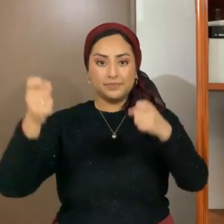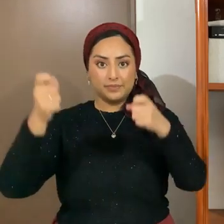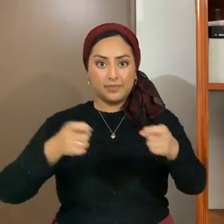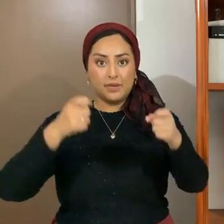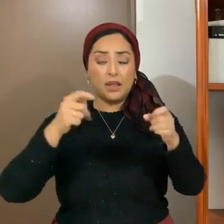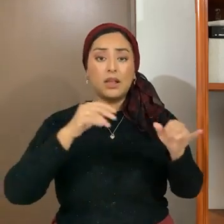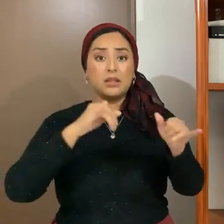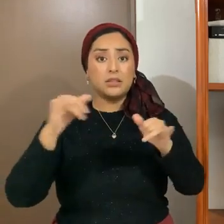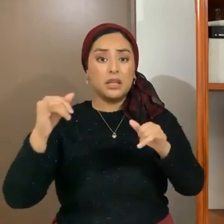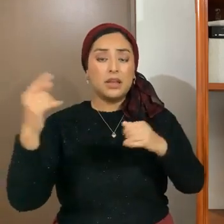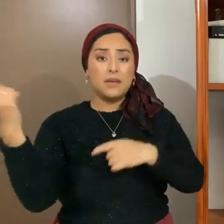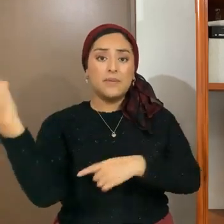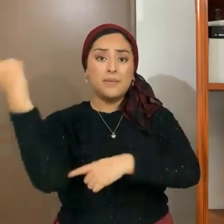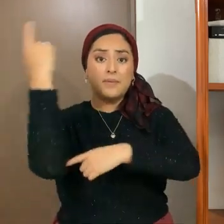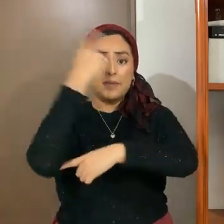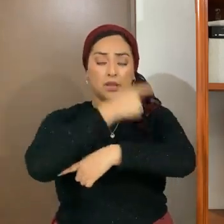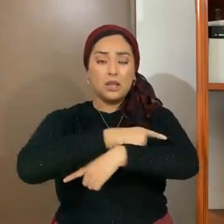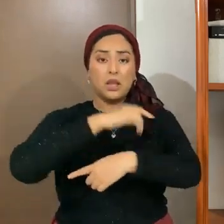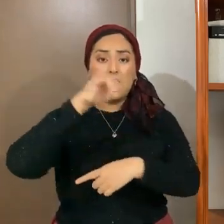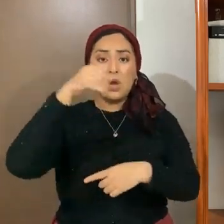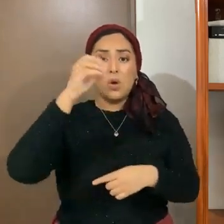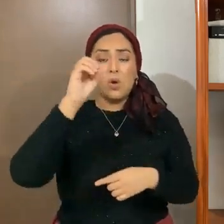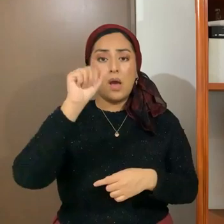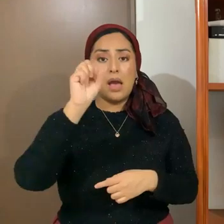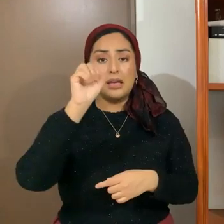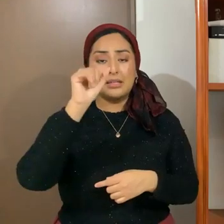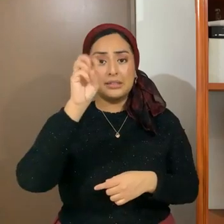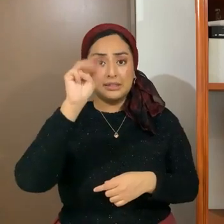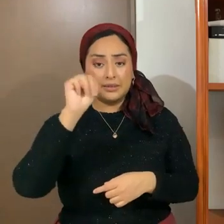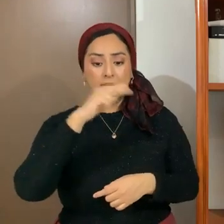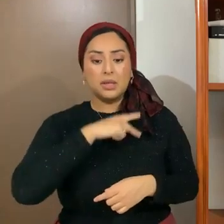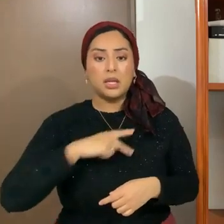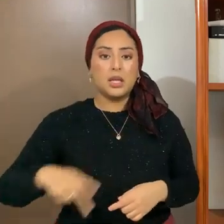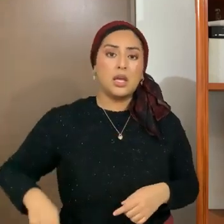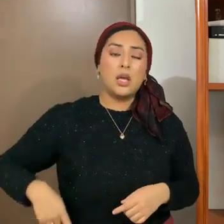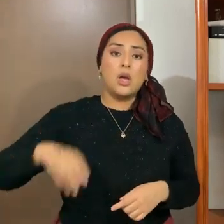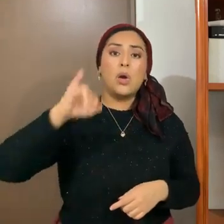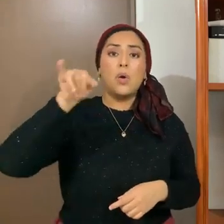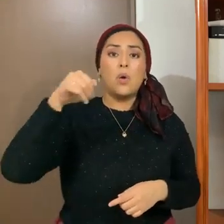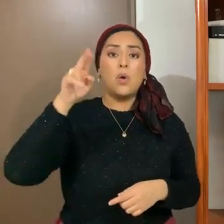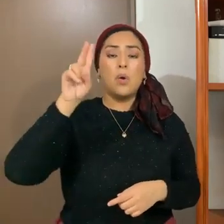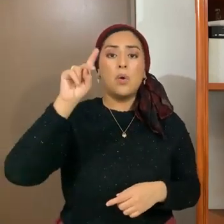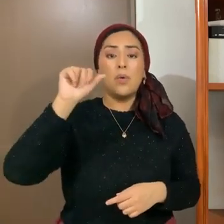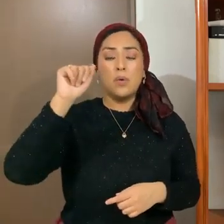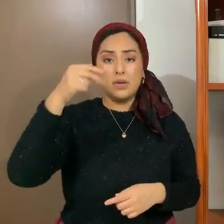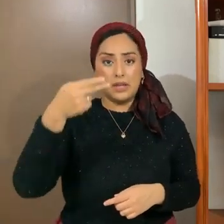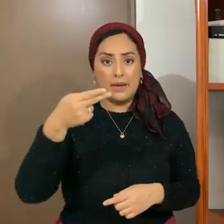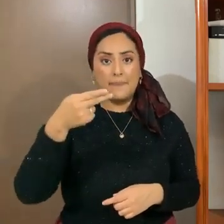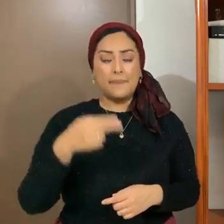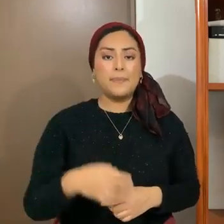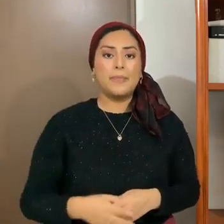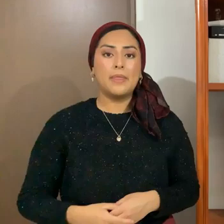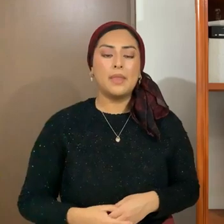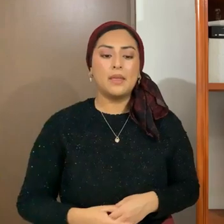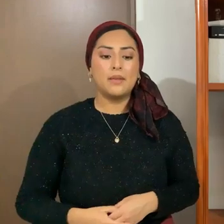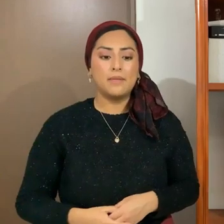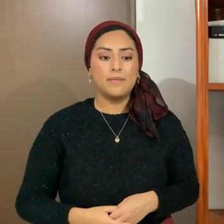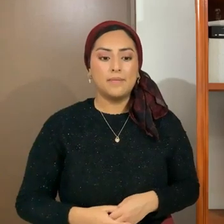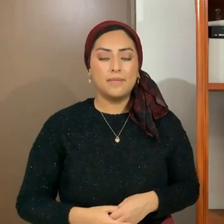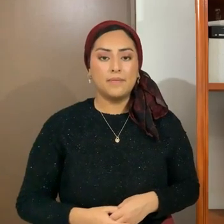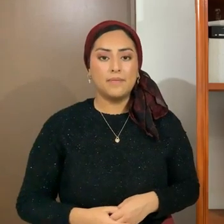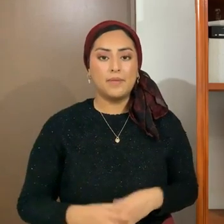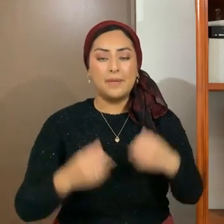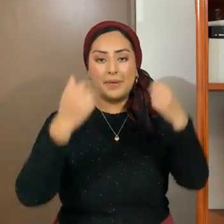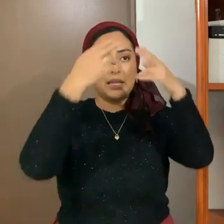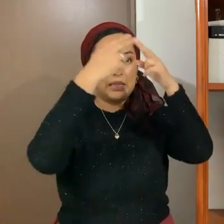Le vino también en días de Joacim, hijo de Josías, rey de Judá, hasta el fin del año 11 de Sedequías, hijo de Josías, rey